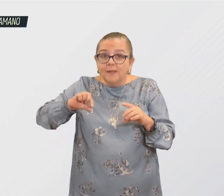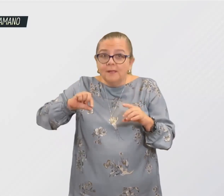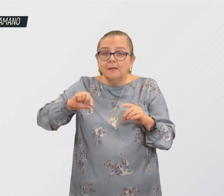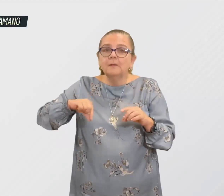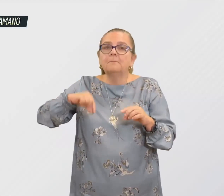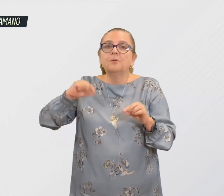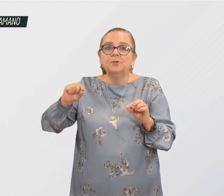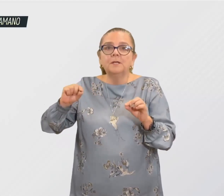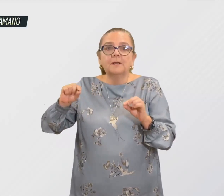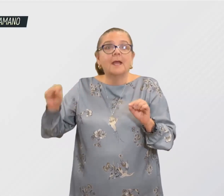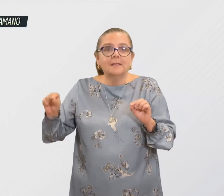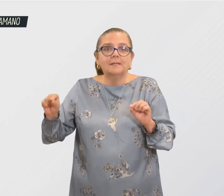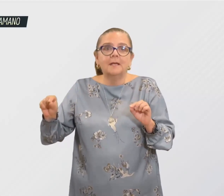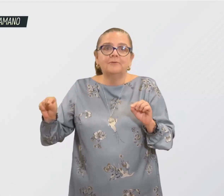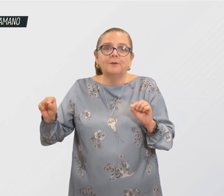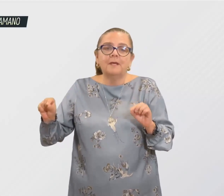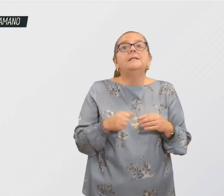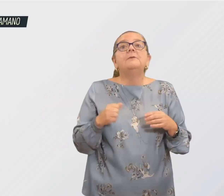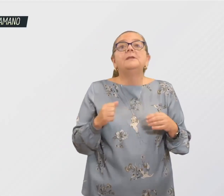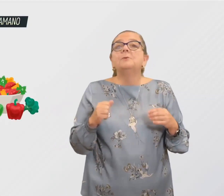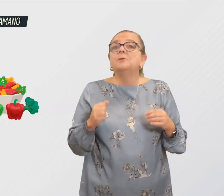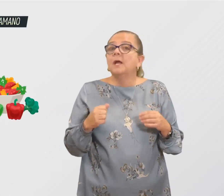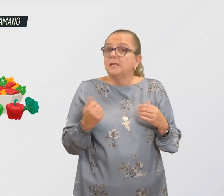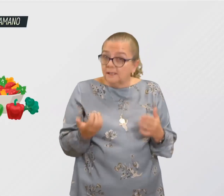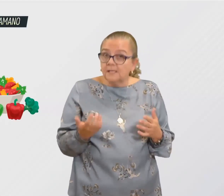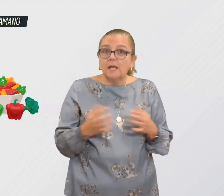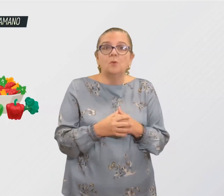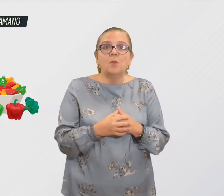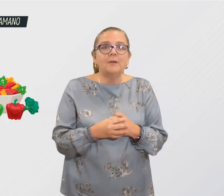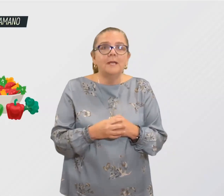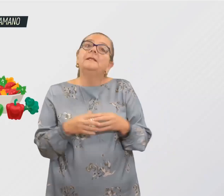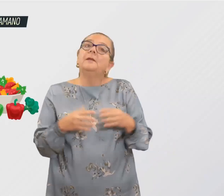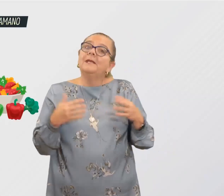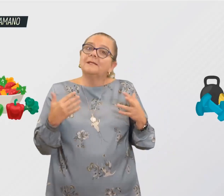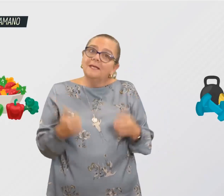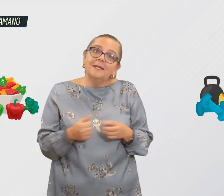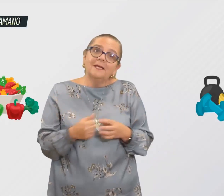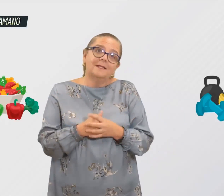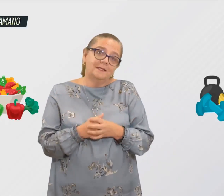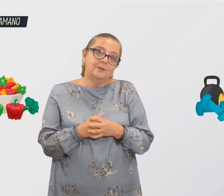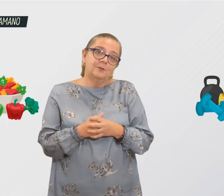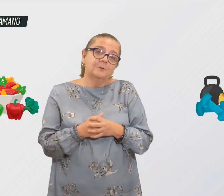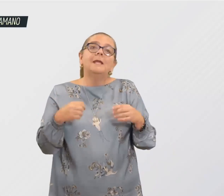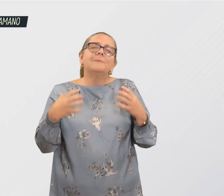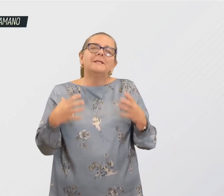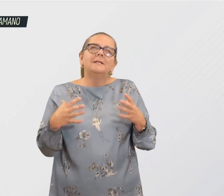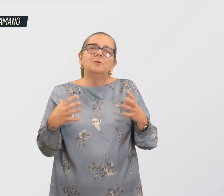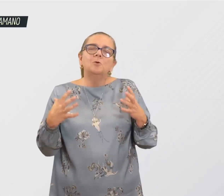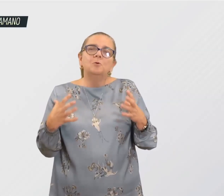pueden producir el calor de la enfermedad. Quieren llevar una dieta saludable, quieren hacer ejercicio. Los pacientes con lupus